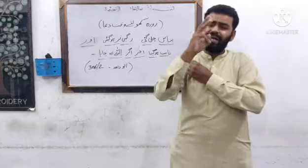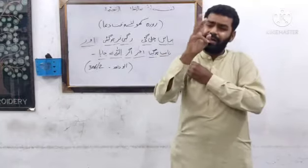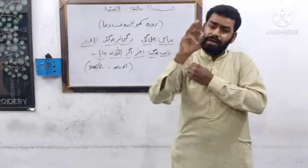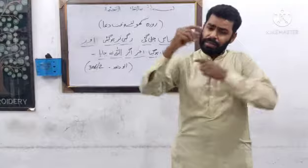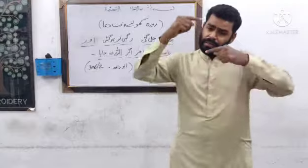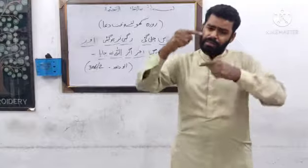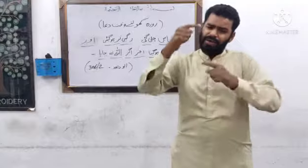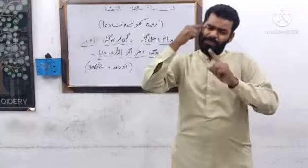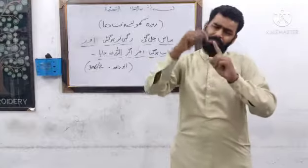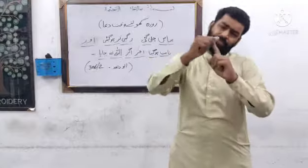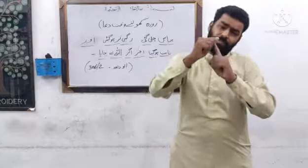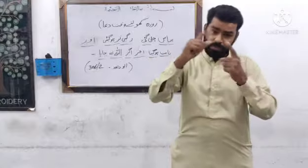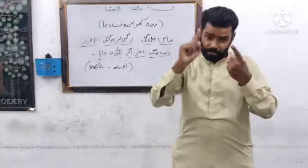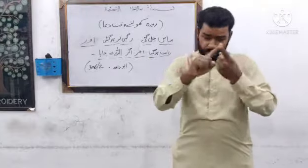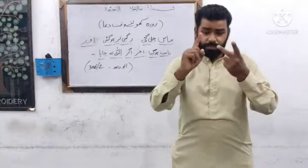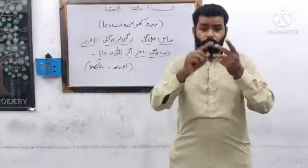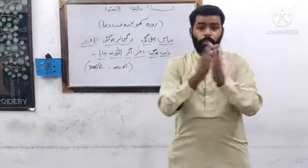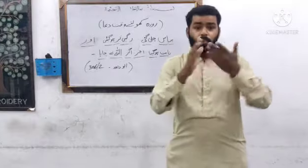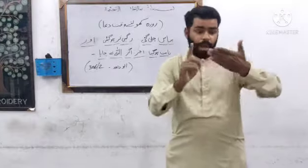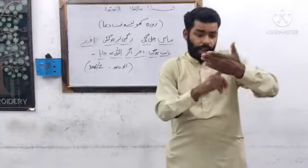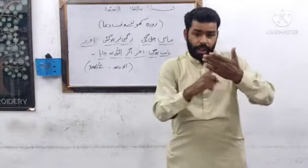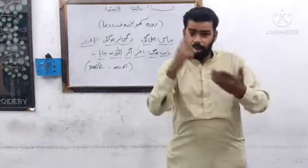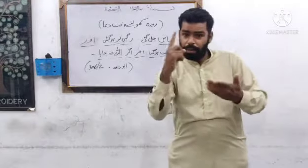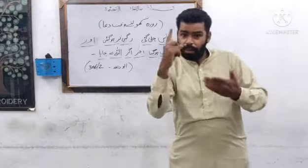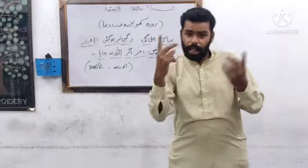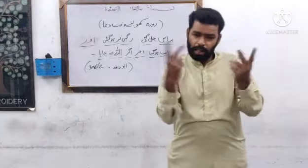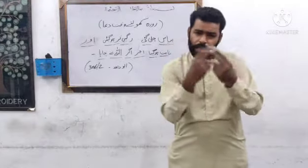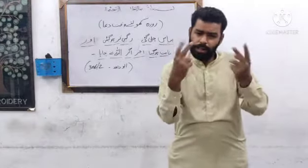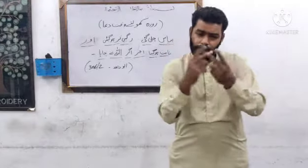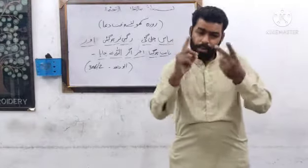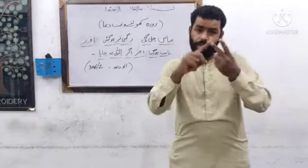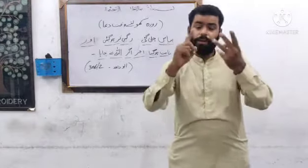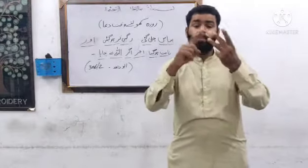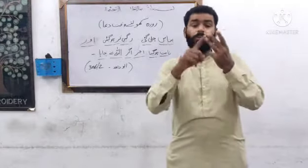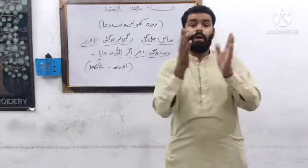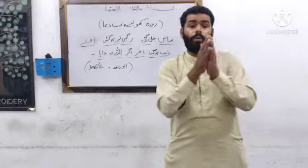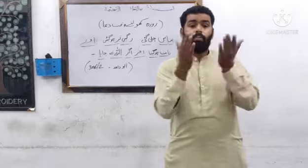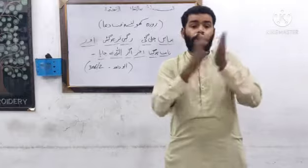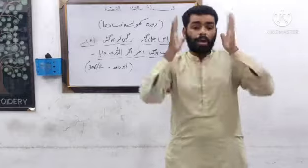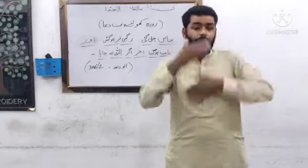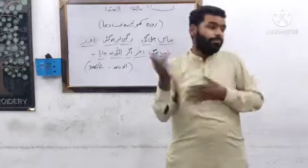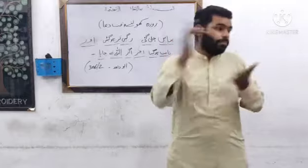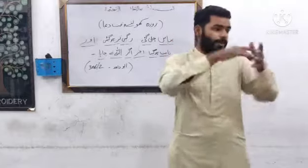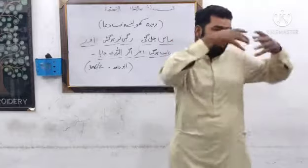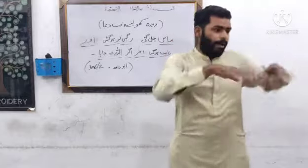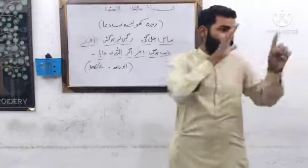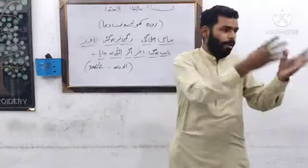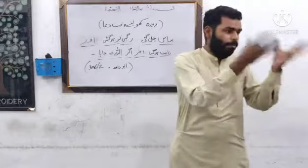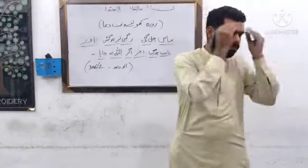है। अल्लाह के पास हजर है, कुरान पढ़ना, ये भी रमज़ान में उतरा था, कुरान पाक